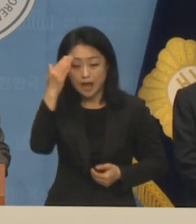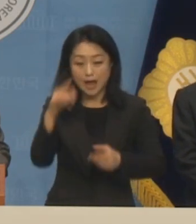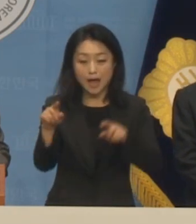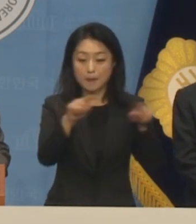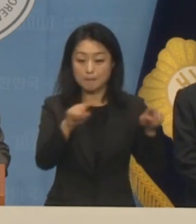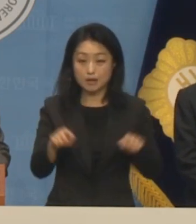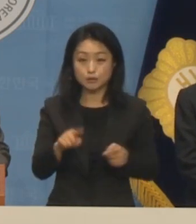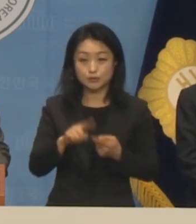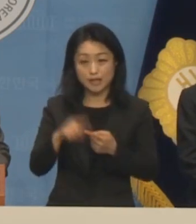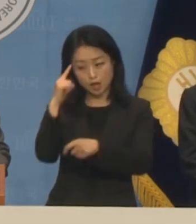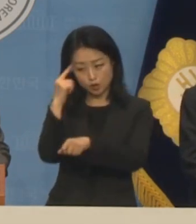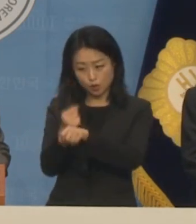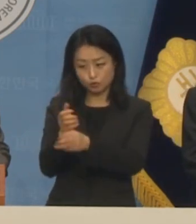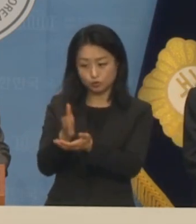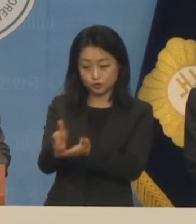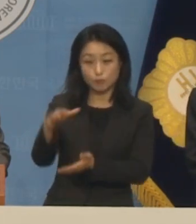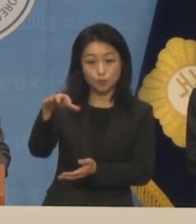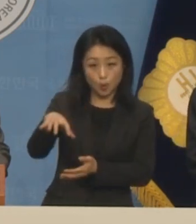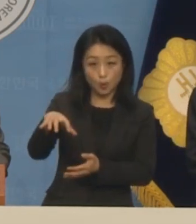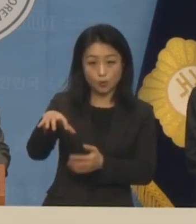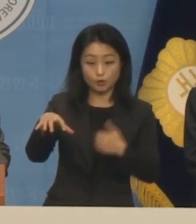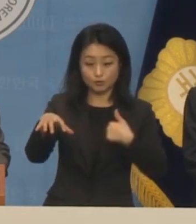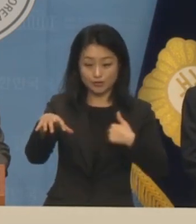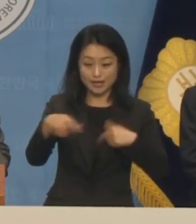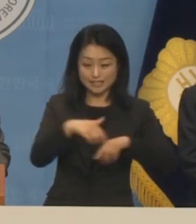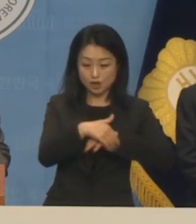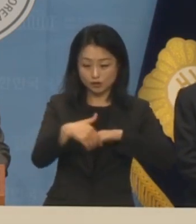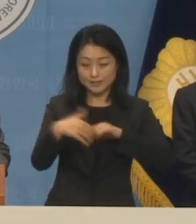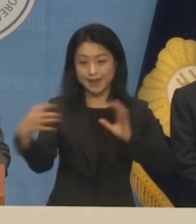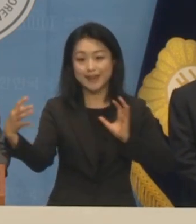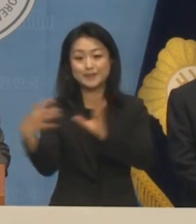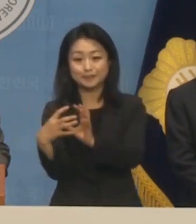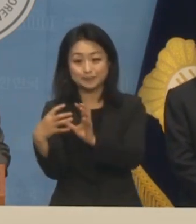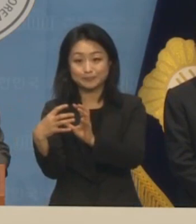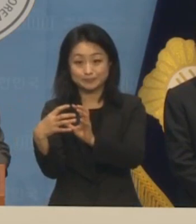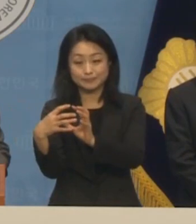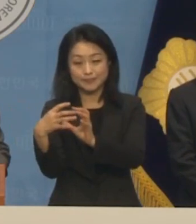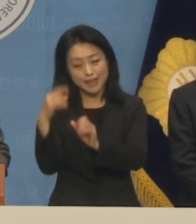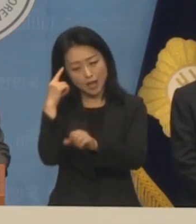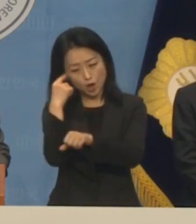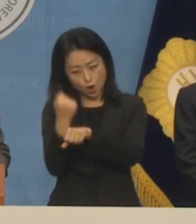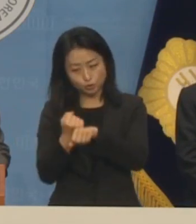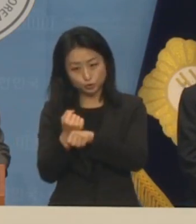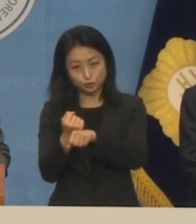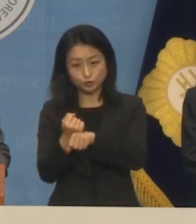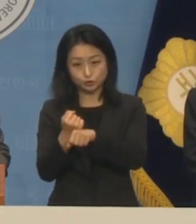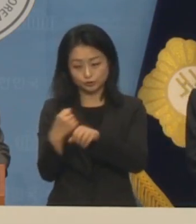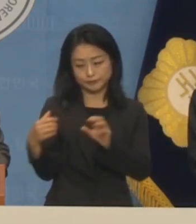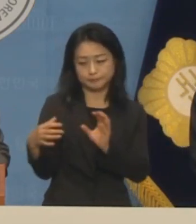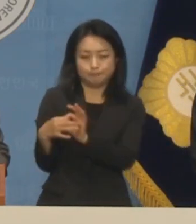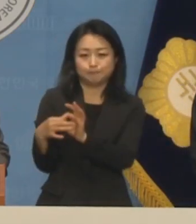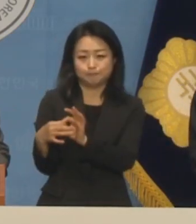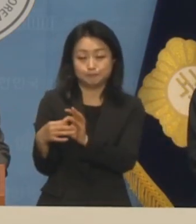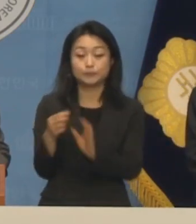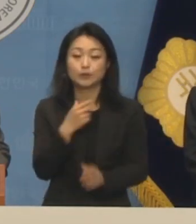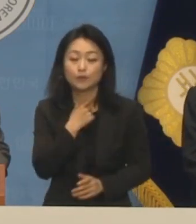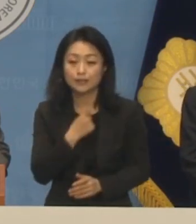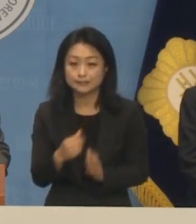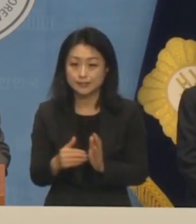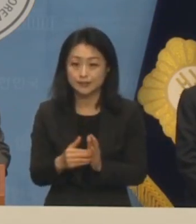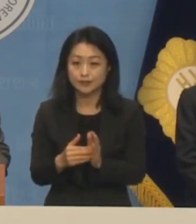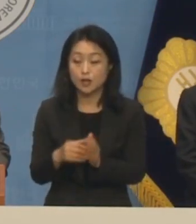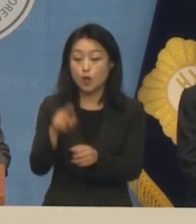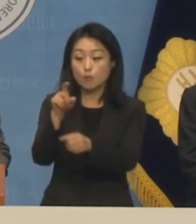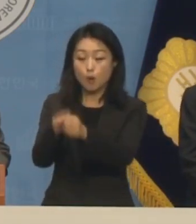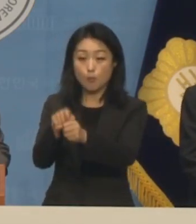관련 싱크탱크와의 광범위한 정책 연구 네트워크를 구축하는 것이었습니다. 이 같은